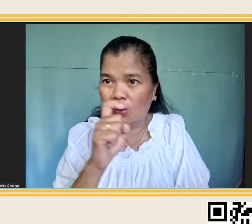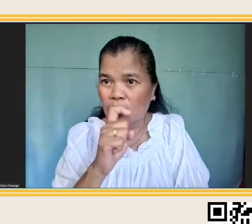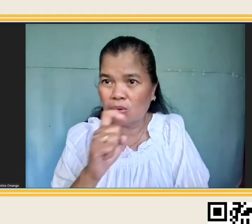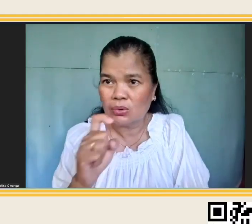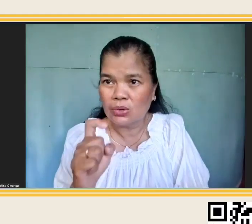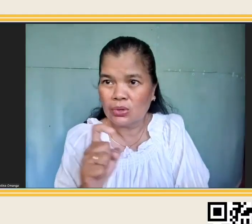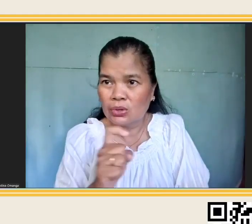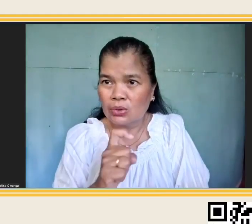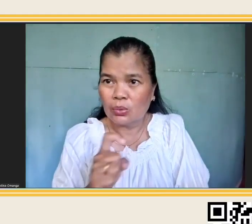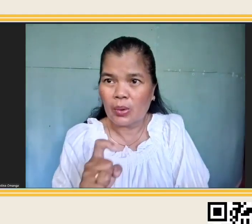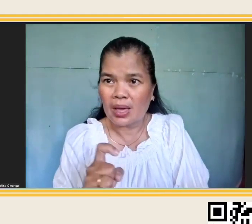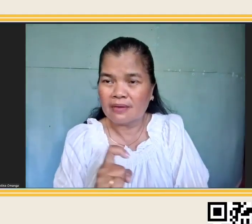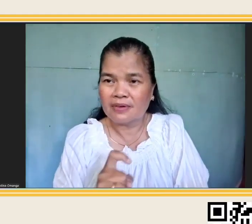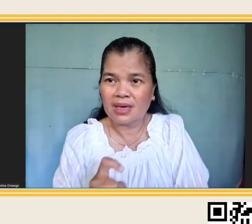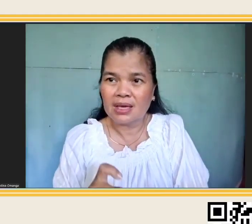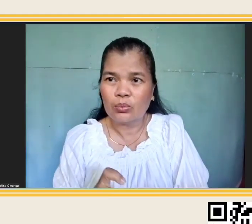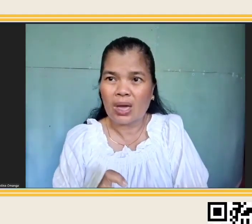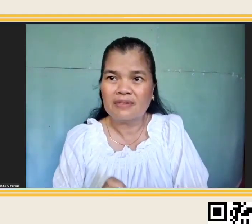then go